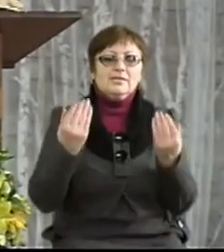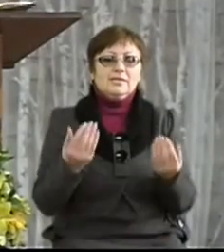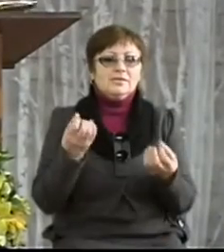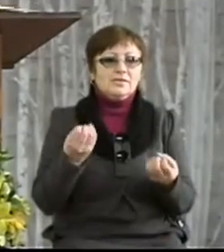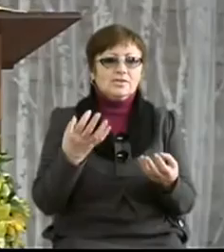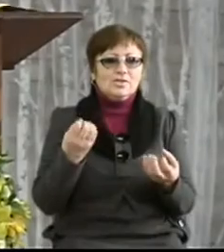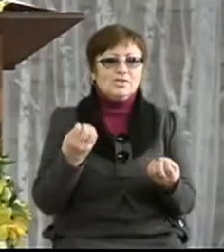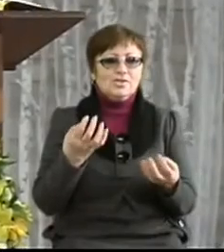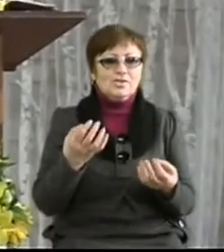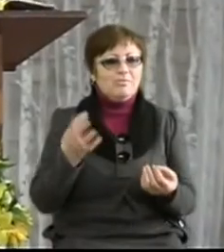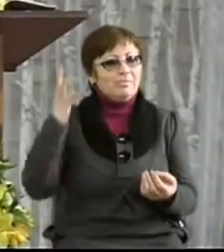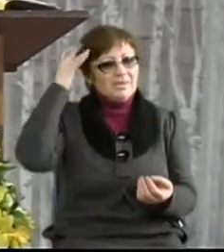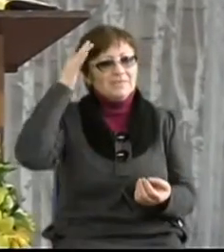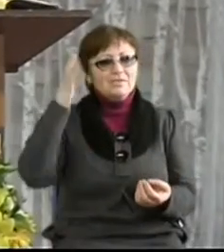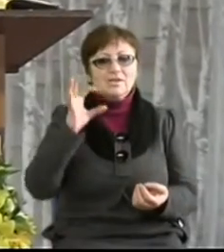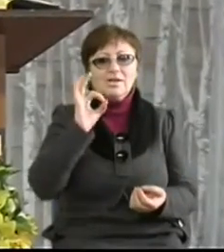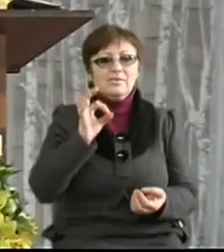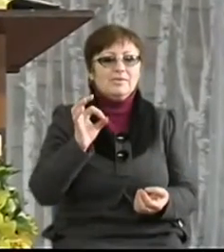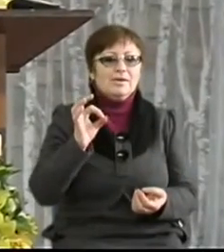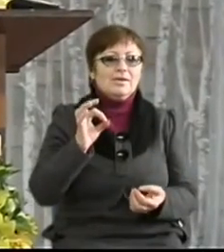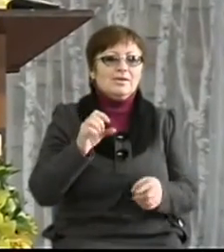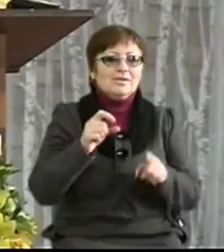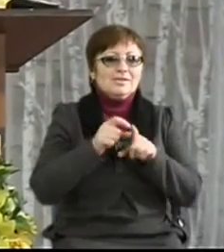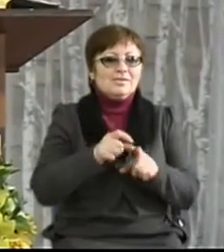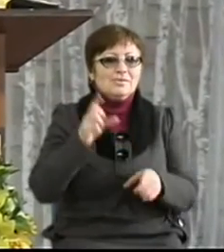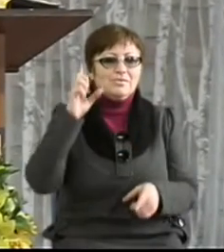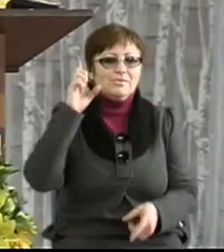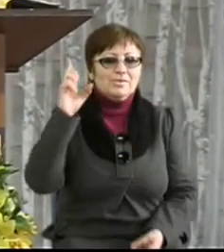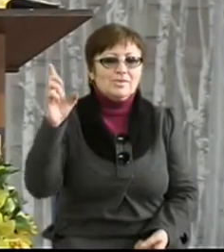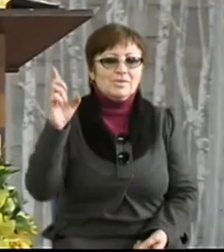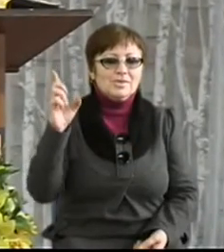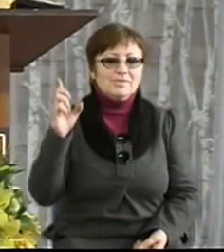Сейчас еще немного поразмышляем над Словом Божьим.